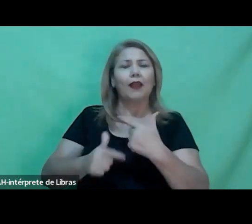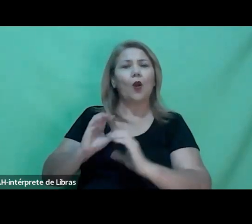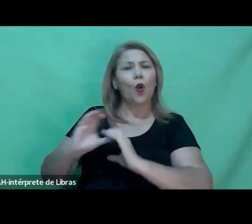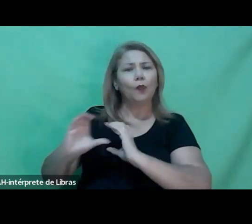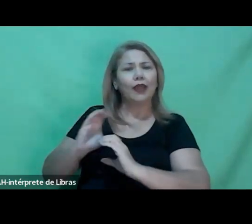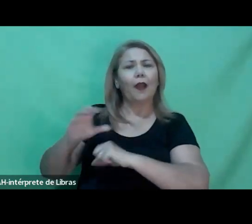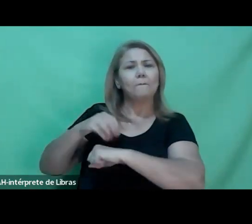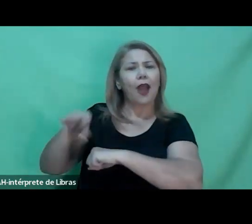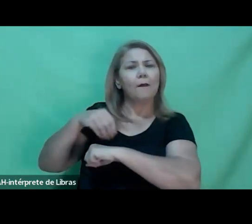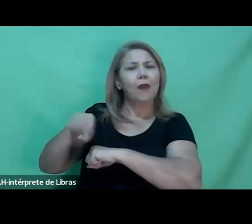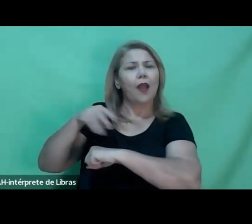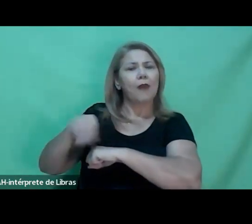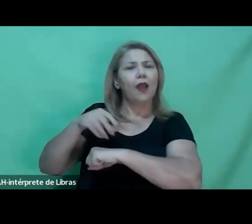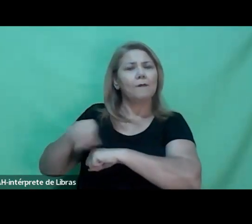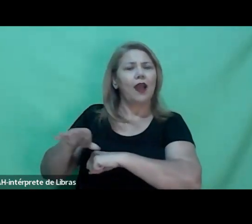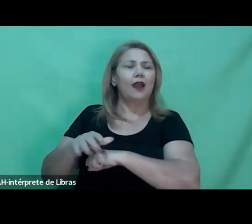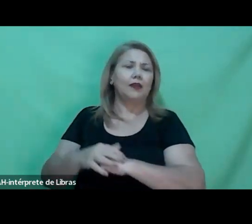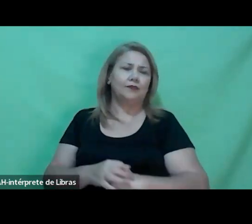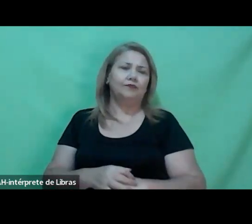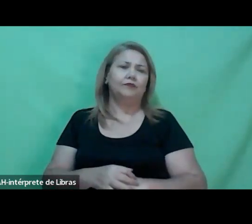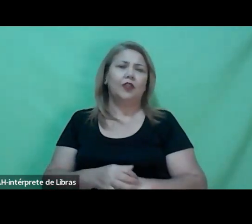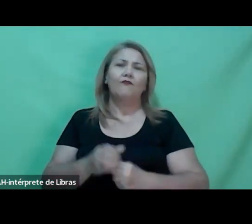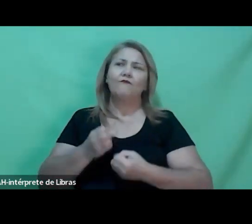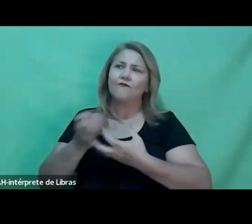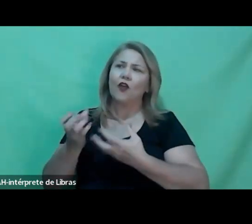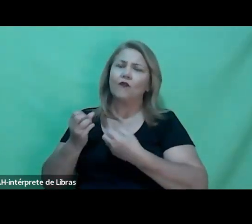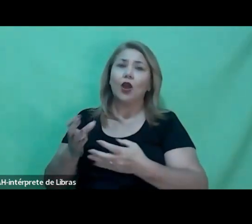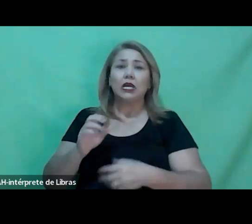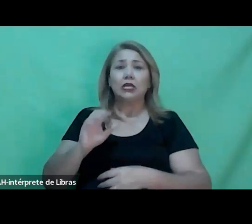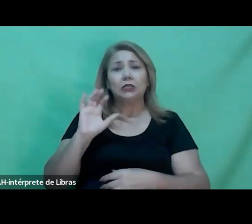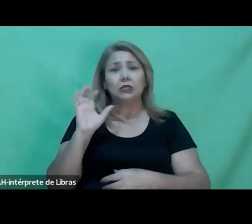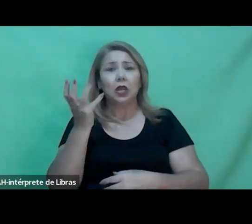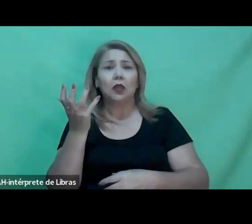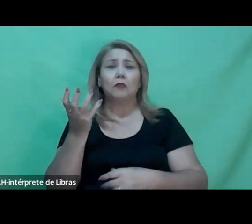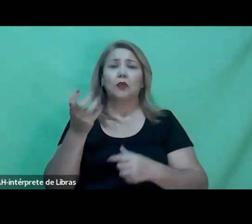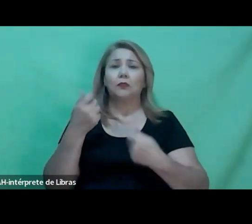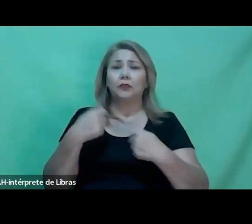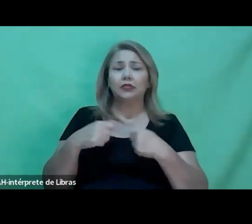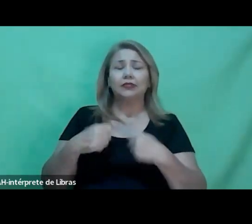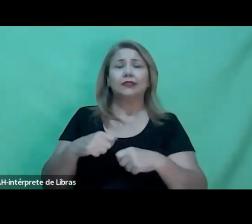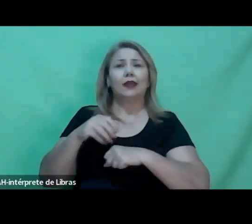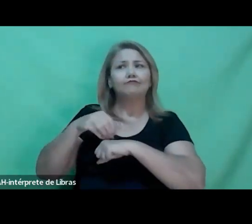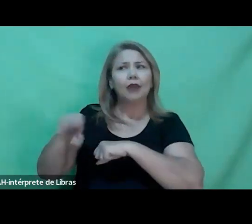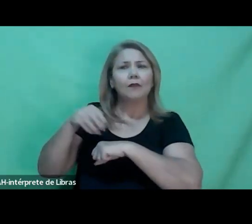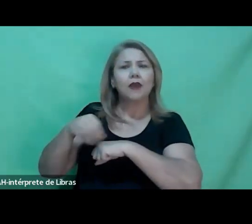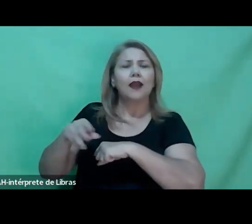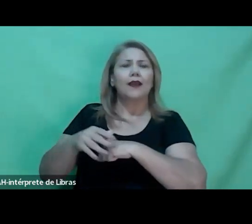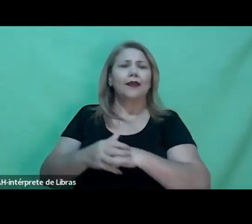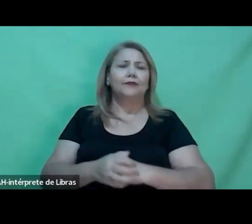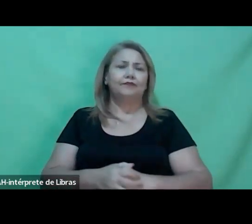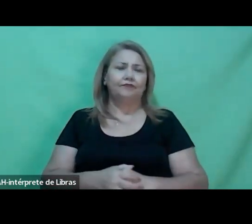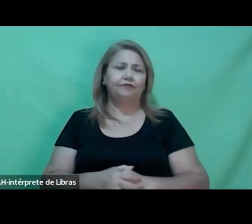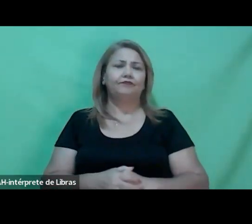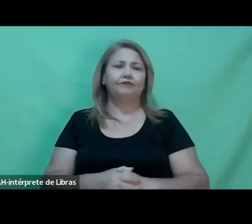haya momentos en los que también tenga que transmitir mensajes y si la persona sobrea necesita